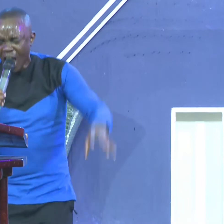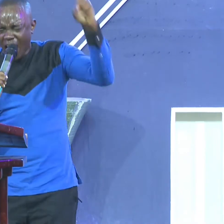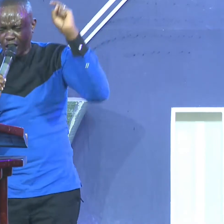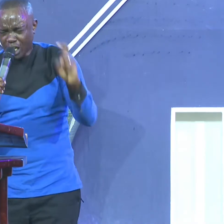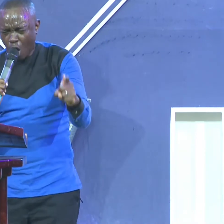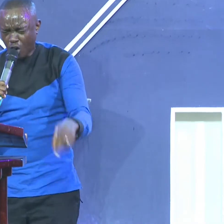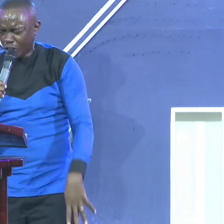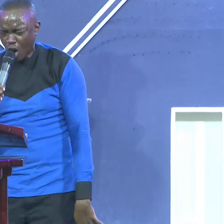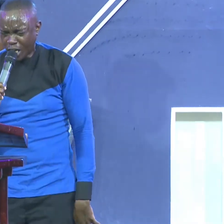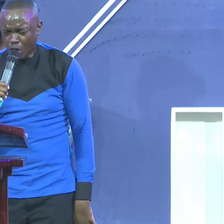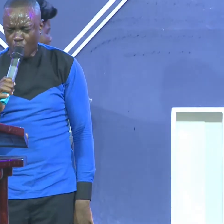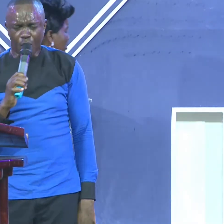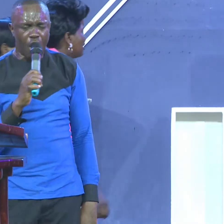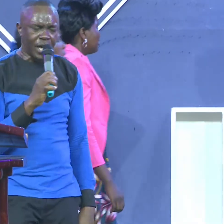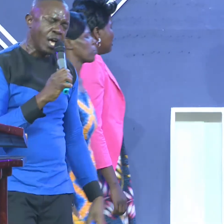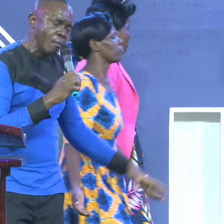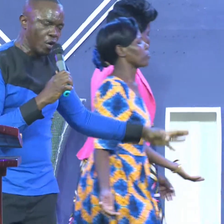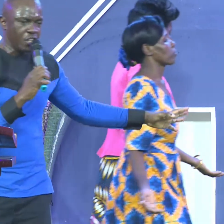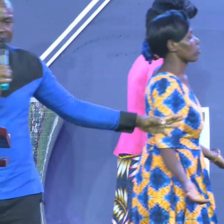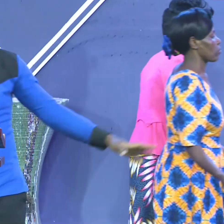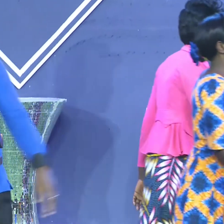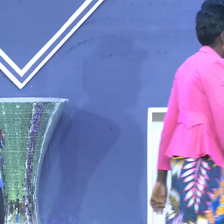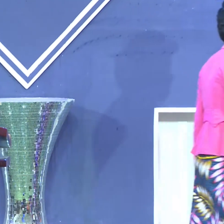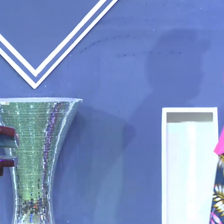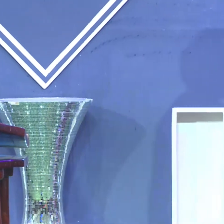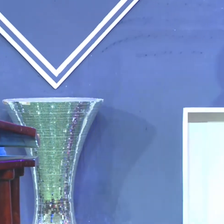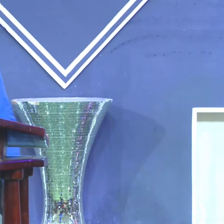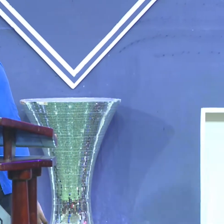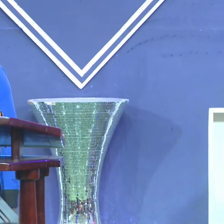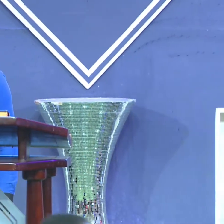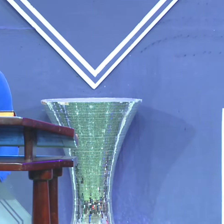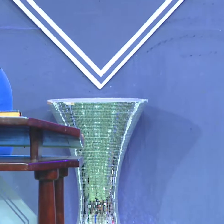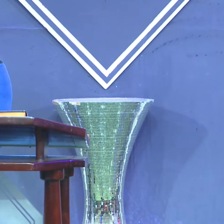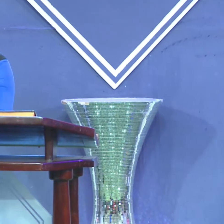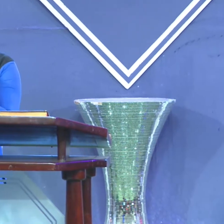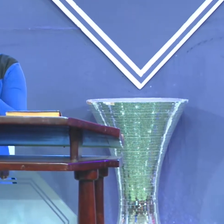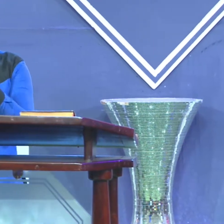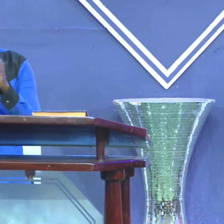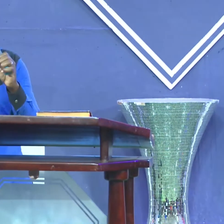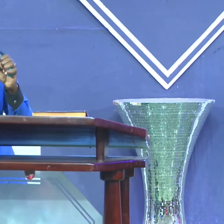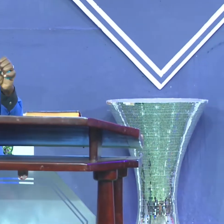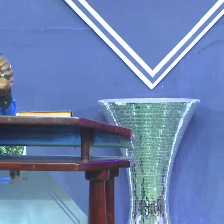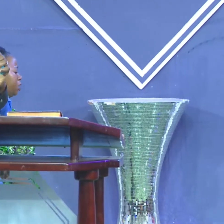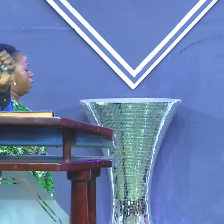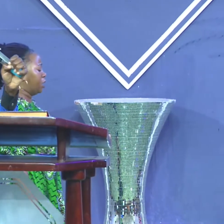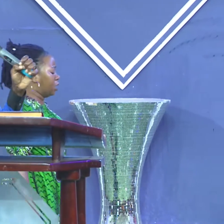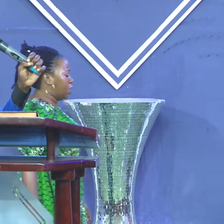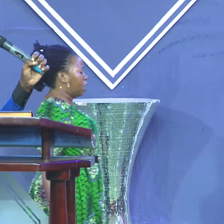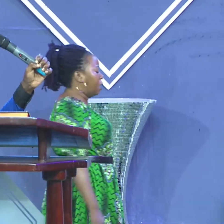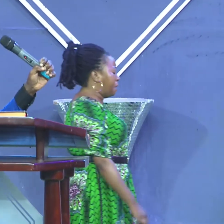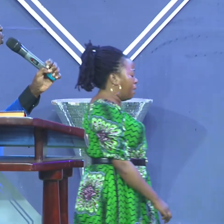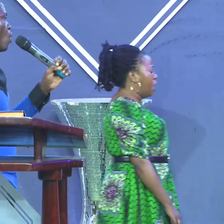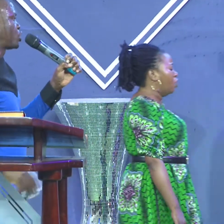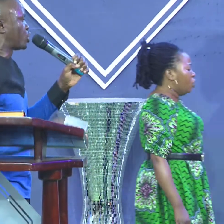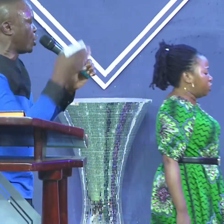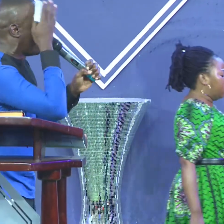nation I take hold of King of Glory olinya lya Yesu Kristo kabaka bakabaka tata tukuwe kitiibwa